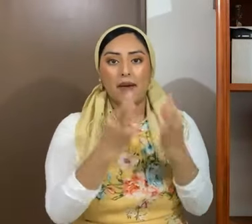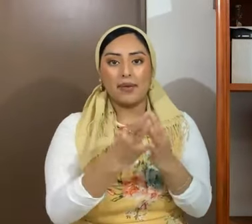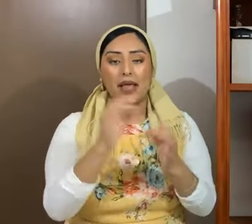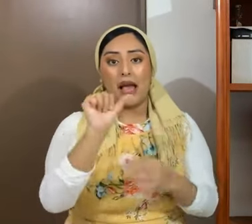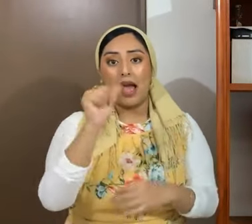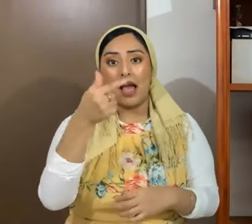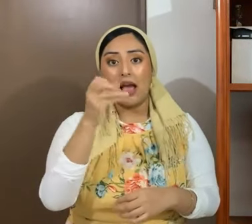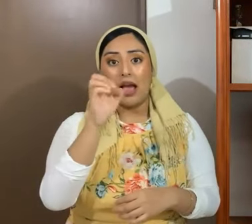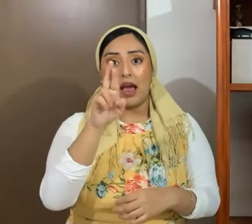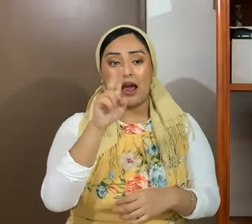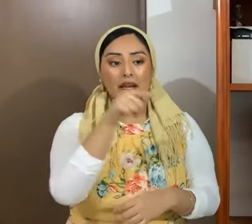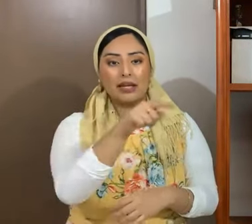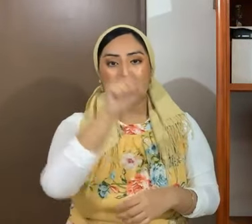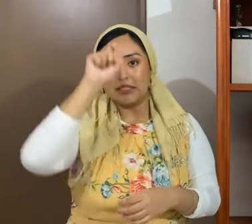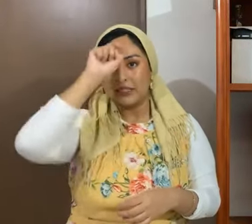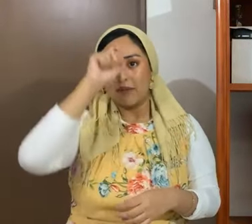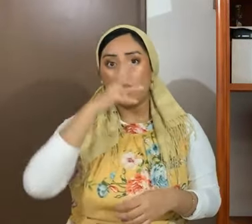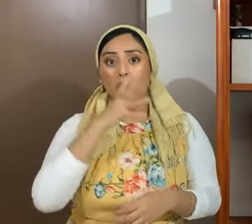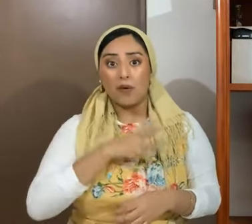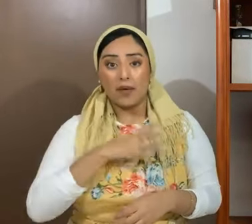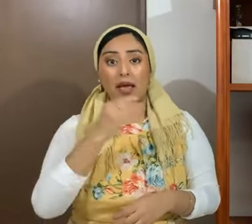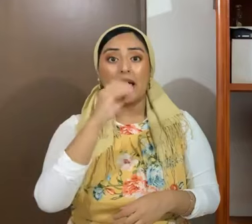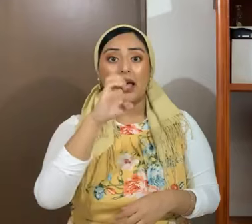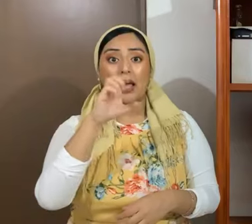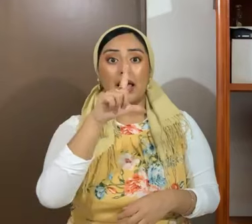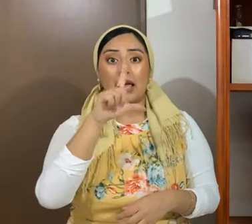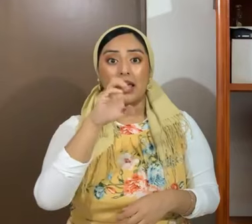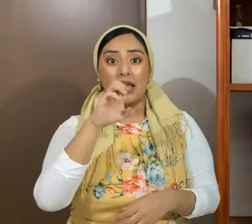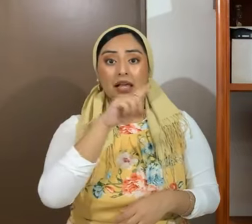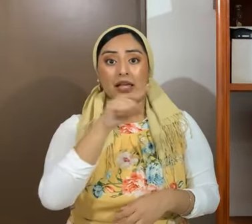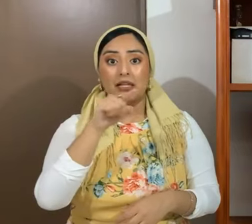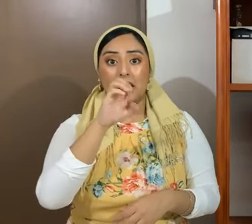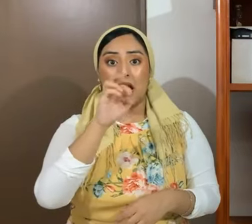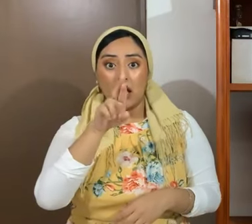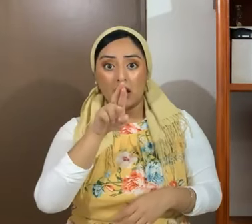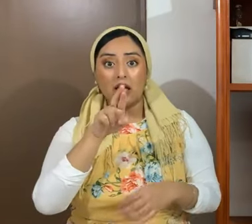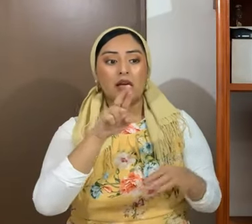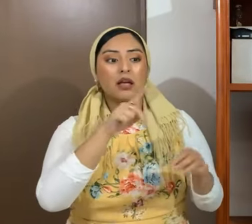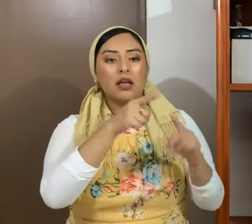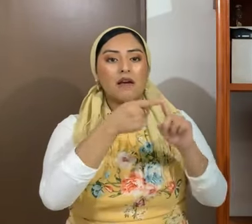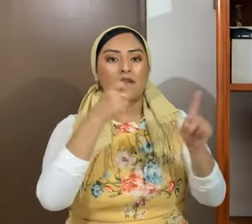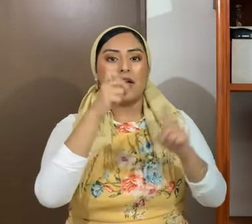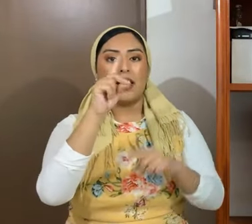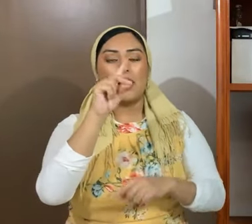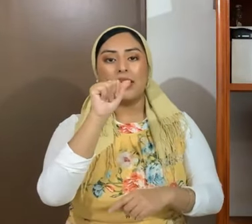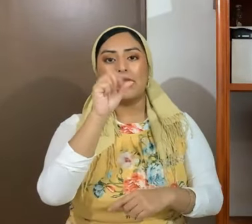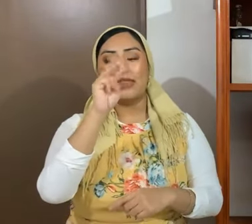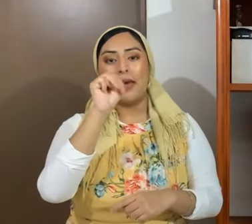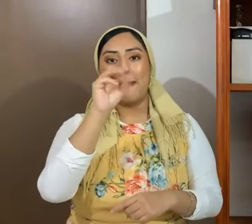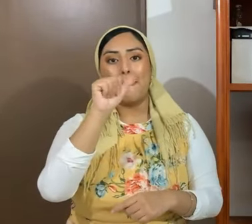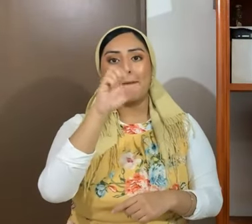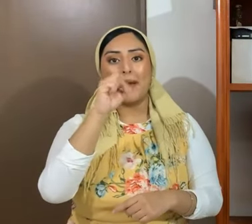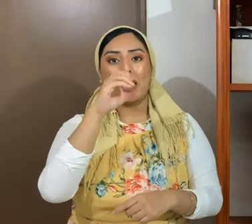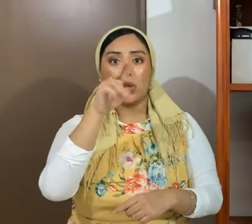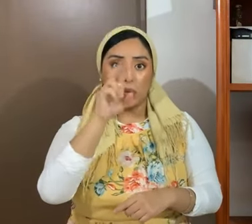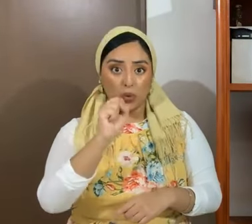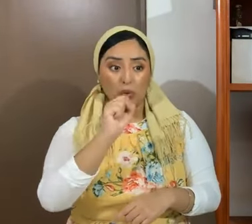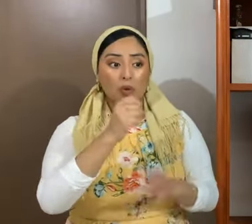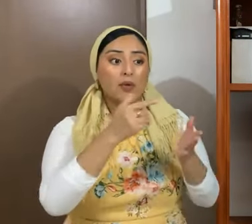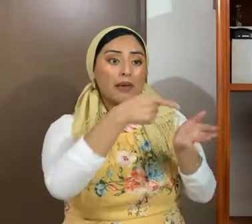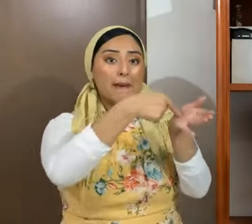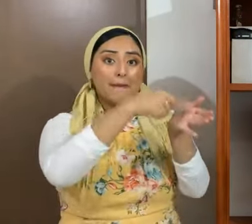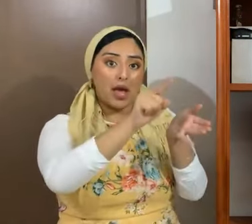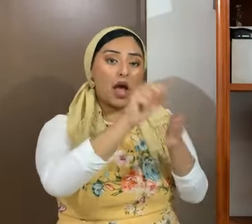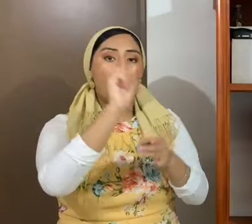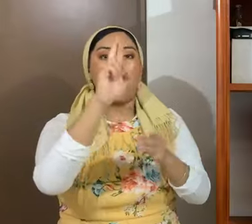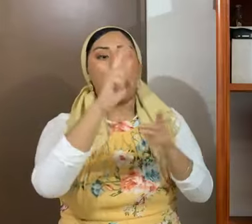Agar era egipcia y Eliezer damaseno, ¿verdad? Era sirio, era de Damasco. Si no eran comprados, habían